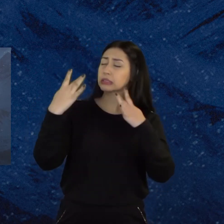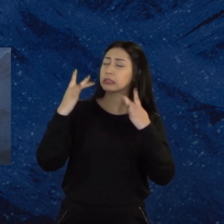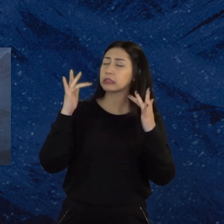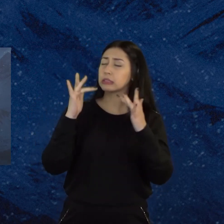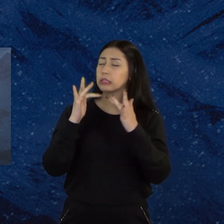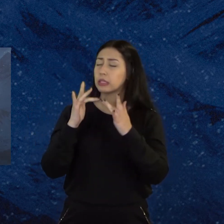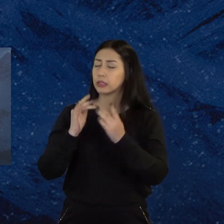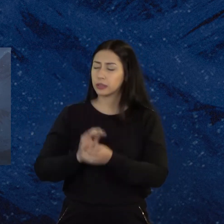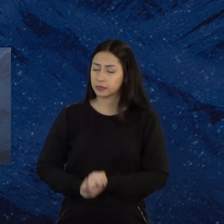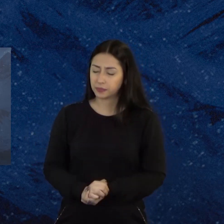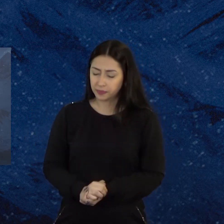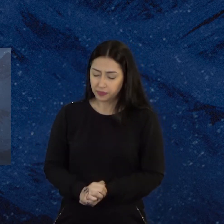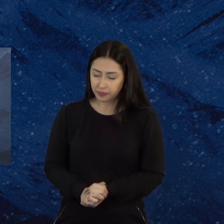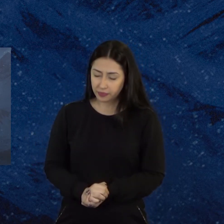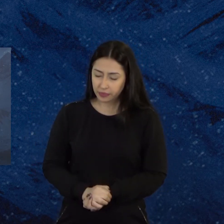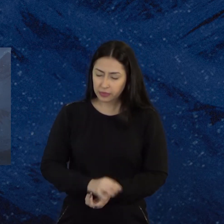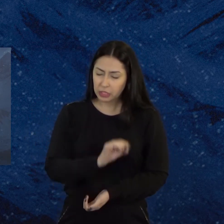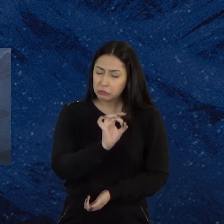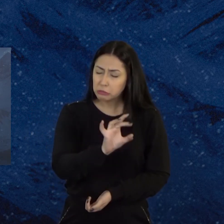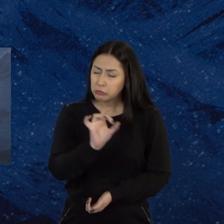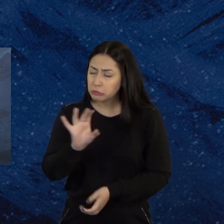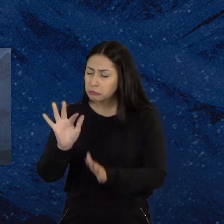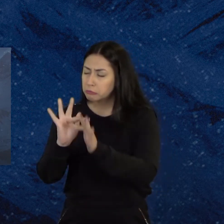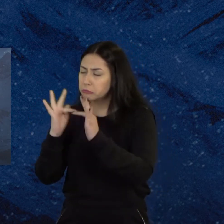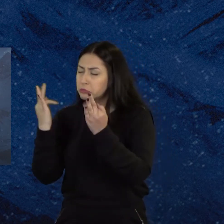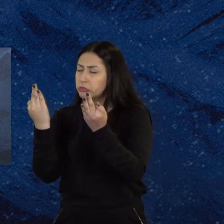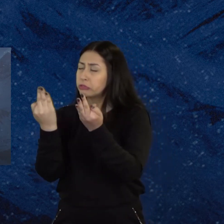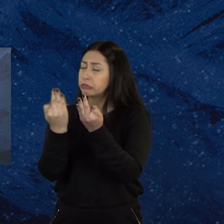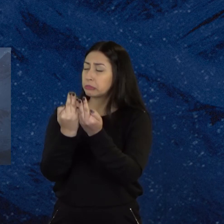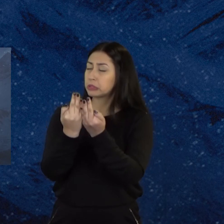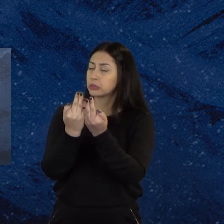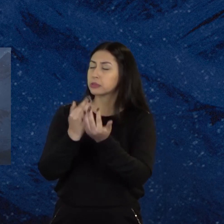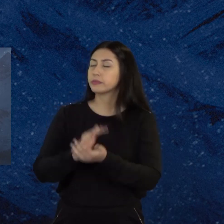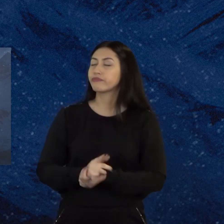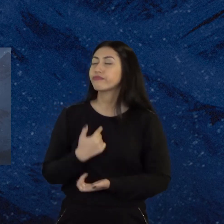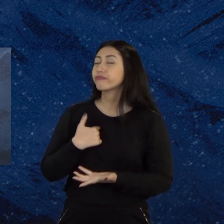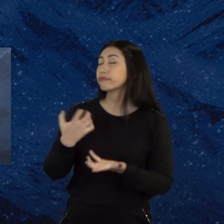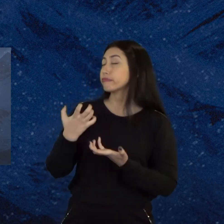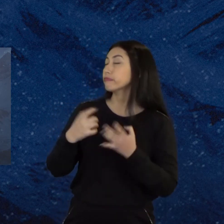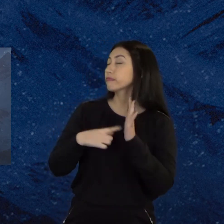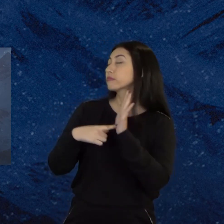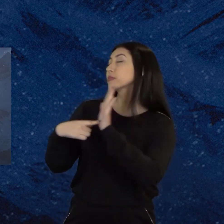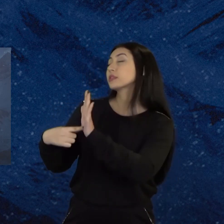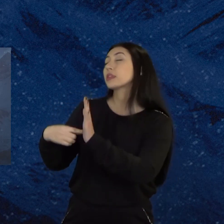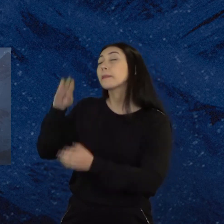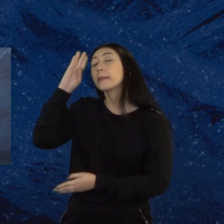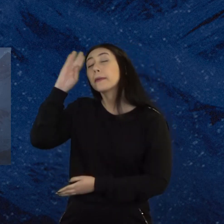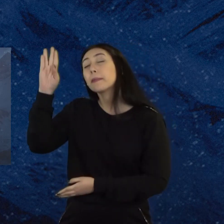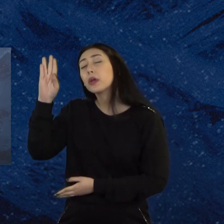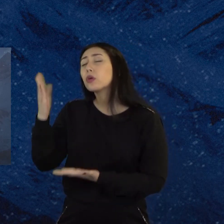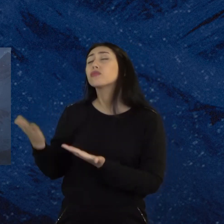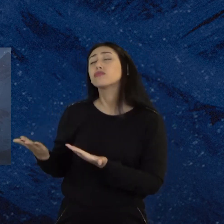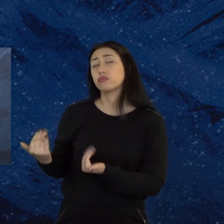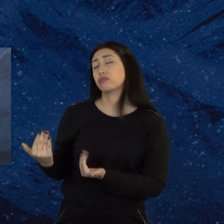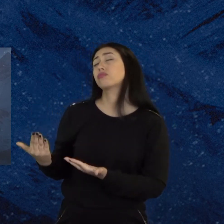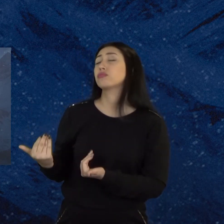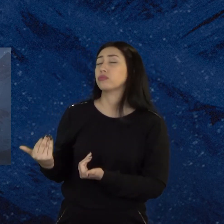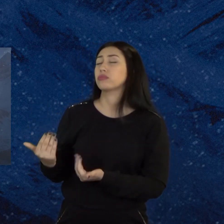conectada, cada família representada. Eu quero colocar principalmente o nosso jovem.